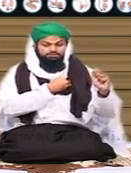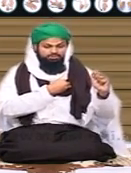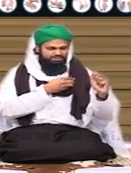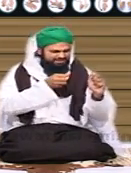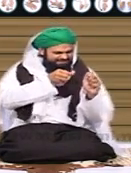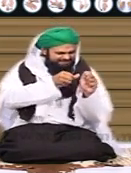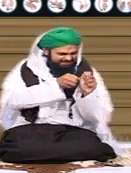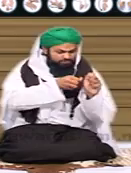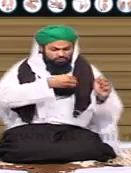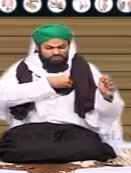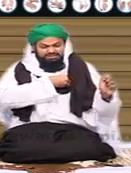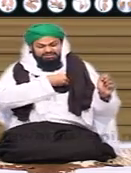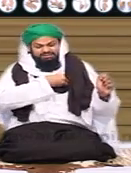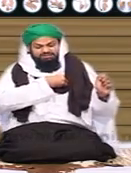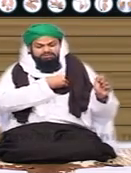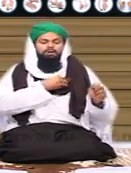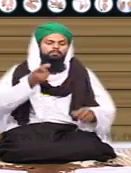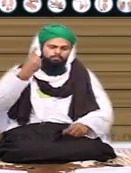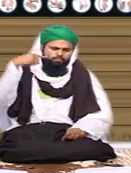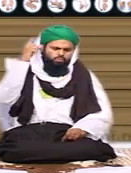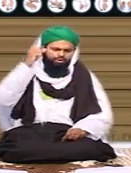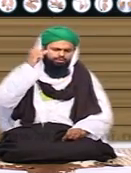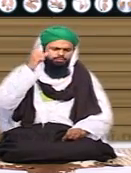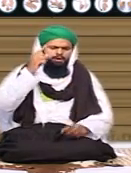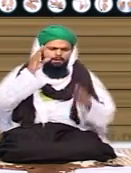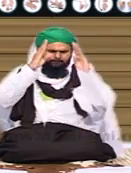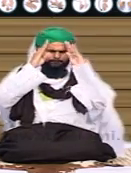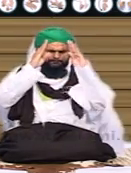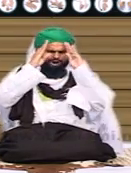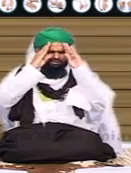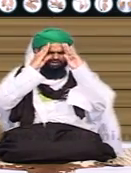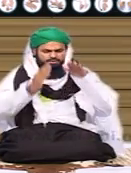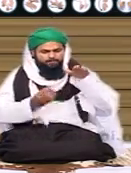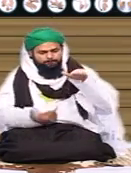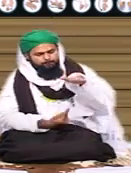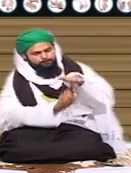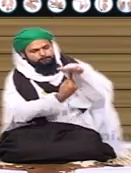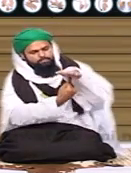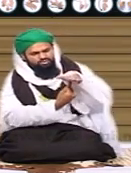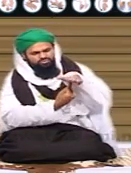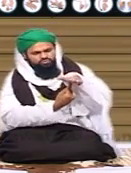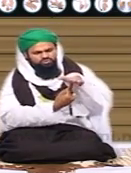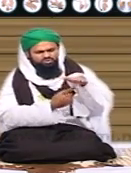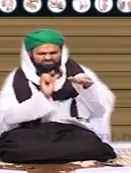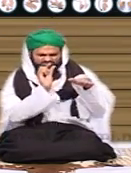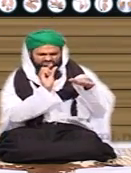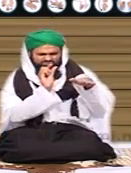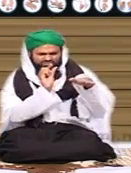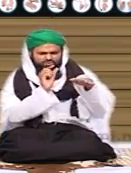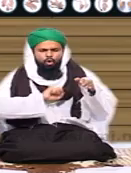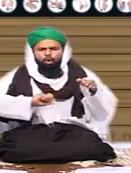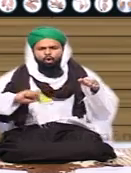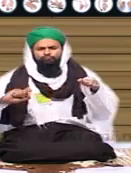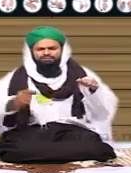چبھی ہوگی یا پن چبھی ہوگی. مجھے اچھی طرح یاد ہے کہ میرے پاؤں میں بغداد شریف میں ایک پن گھس گئی, وہ